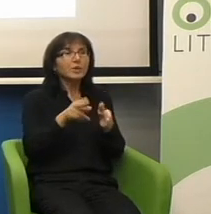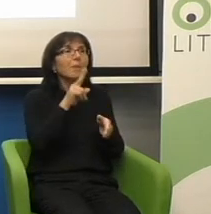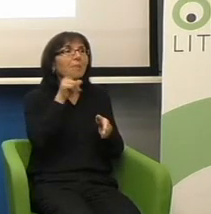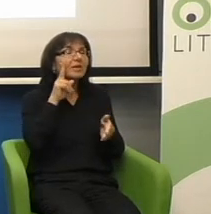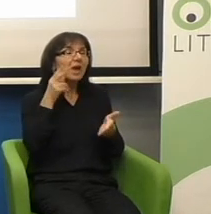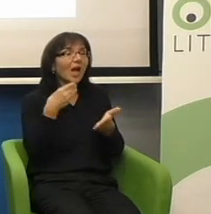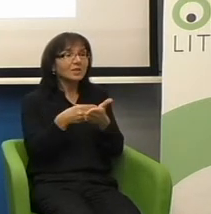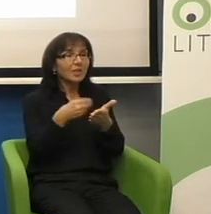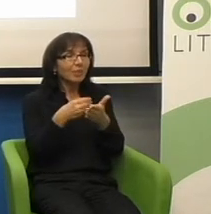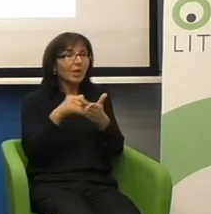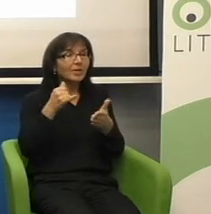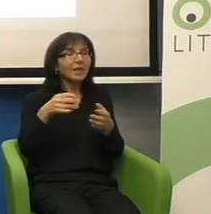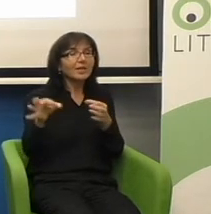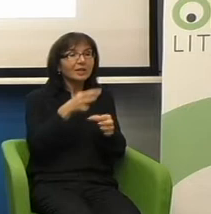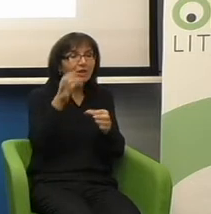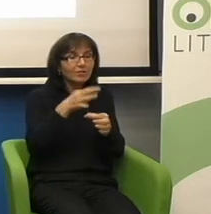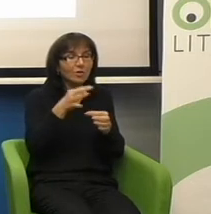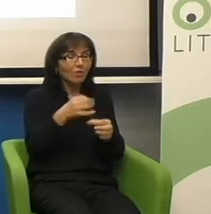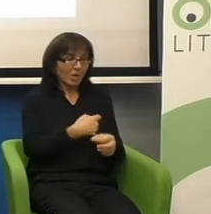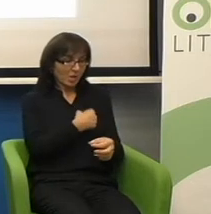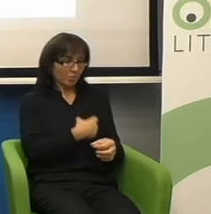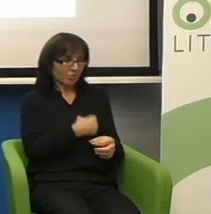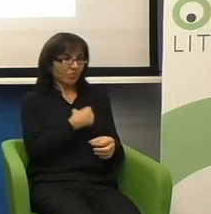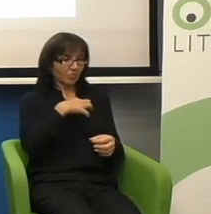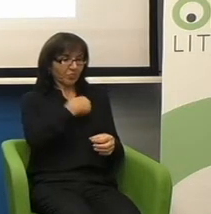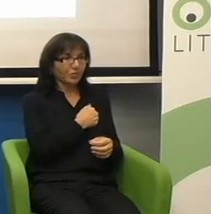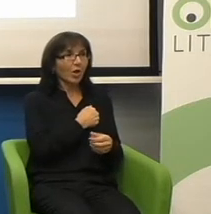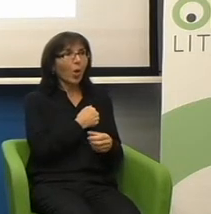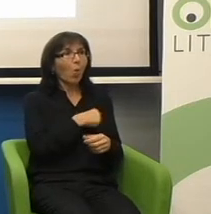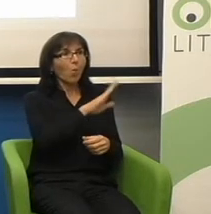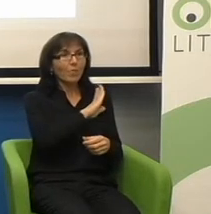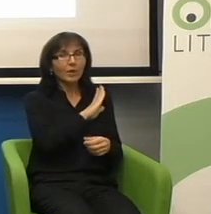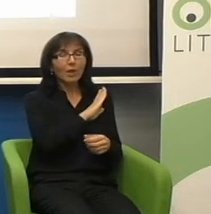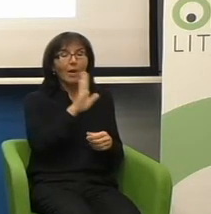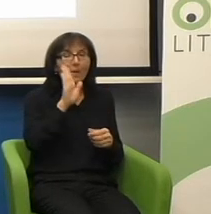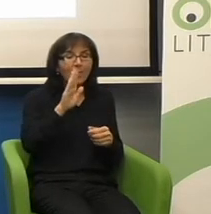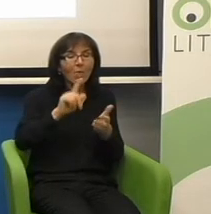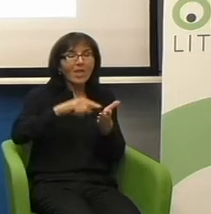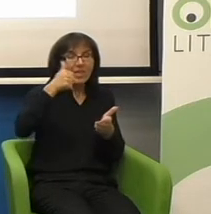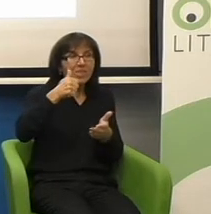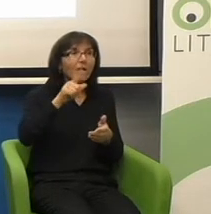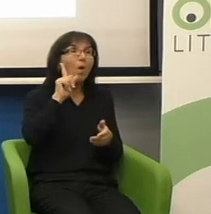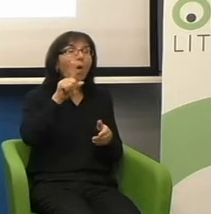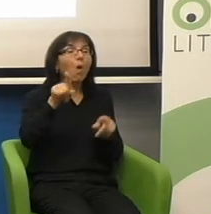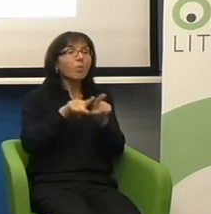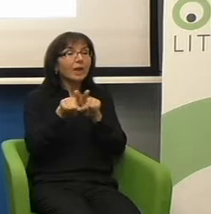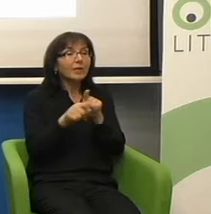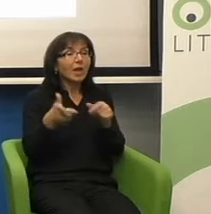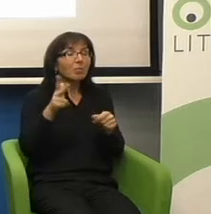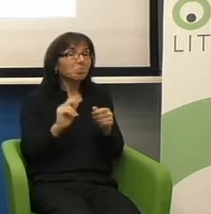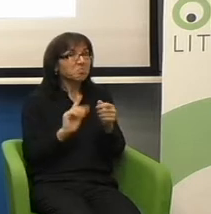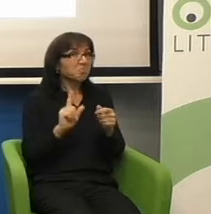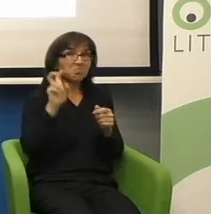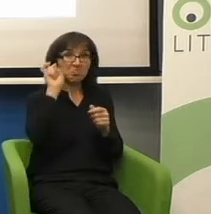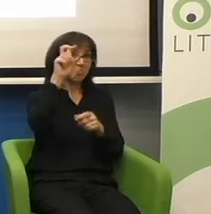jako krawcowa i umarła na zawał zaraz po nim. Anna miała jednego brata, starszego, przystojnego Andrzeja, który nie lubił się uczyć. Aresztowali